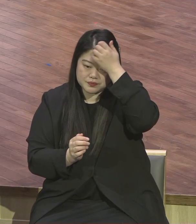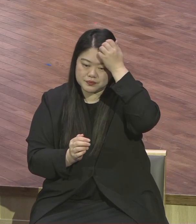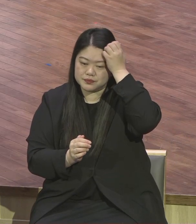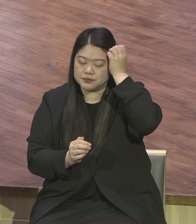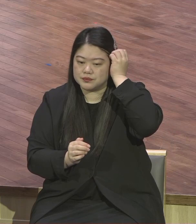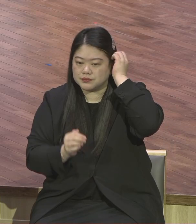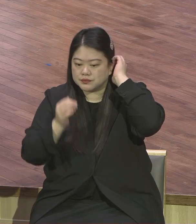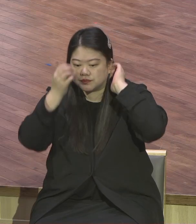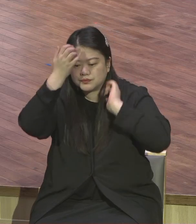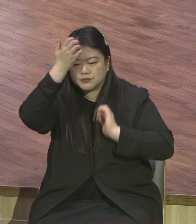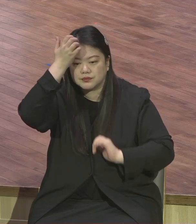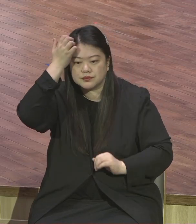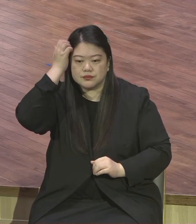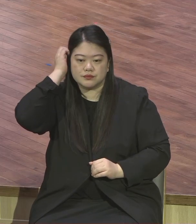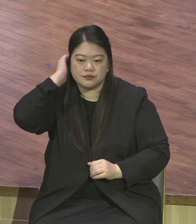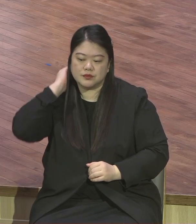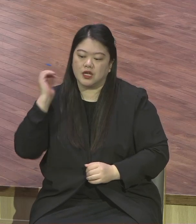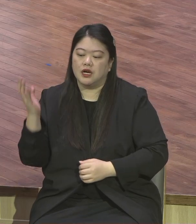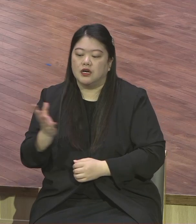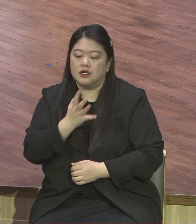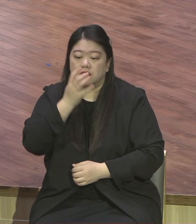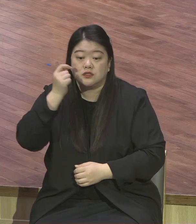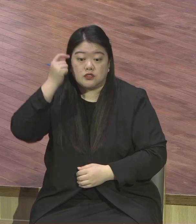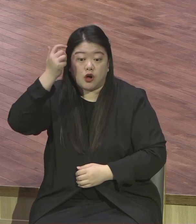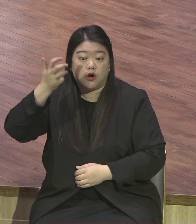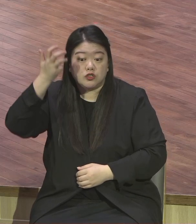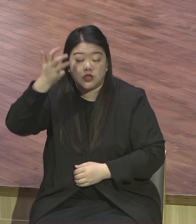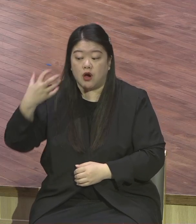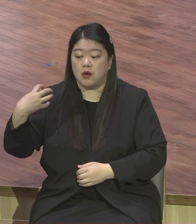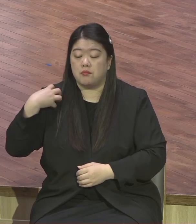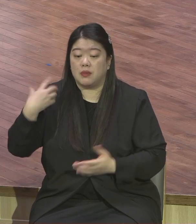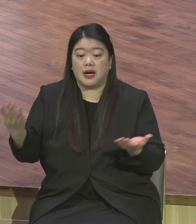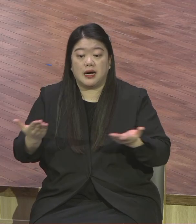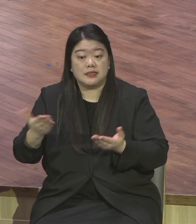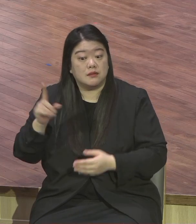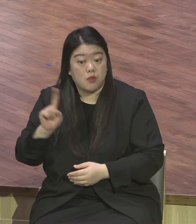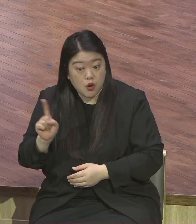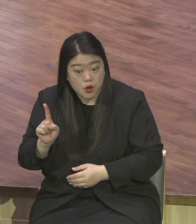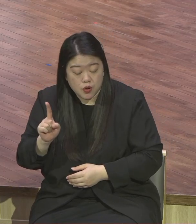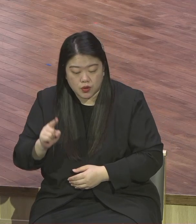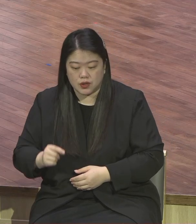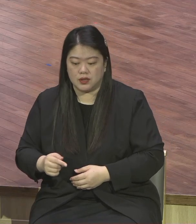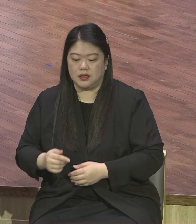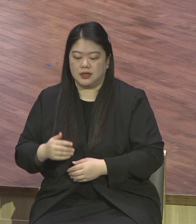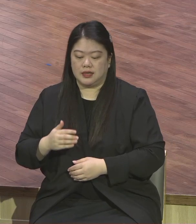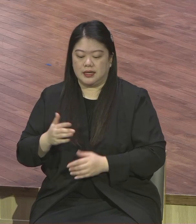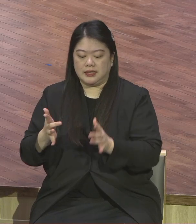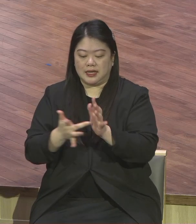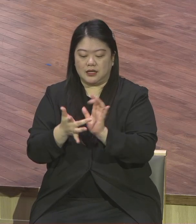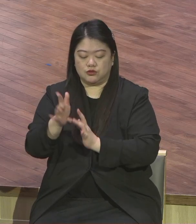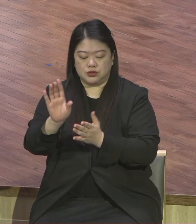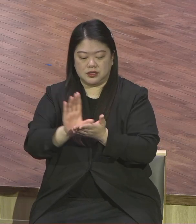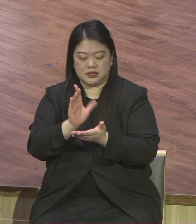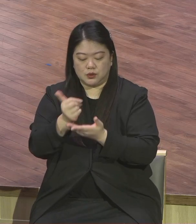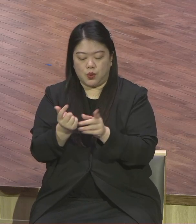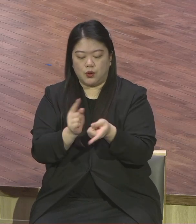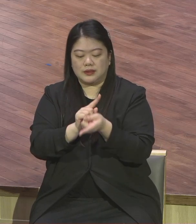우리로 하여금 예수 그리스도를 바라보고 예수 그리스도를 뭐 증언하는 것이다